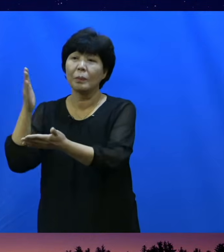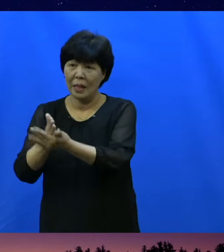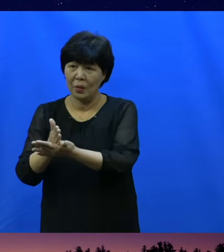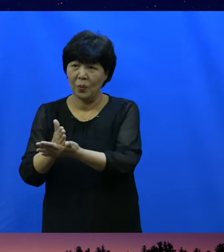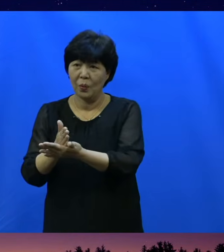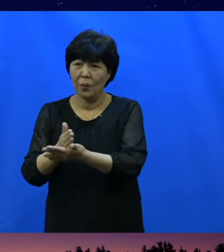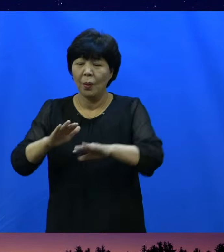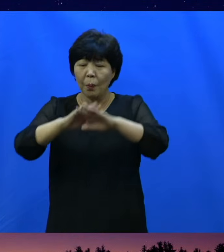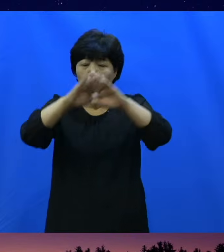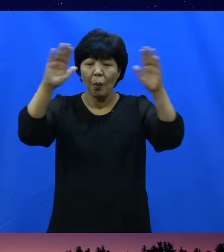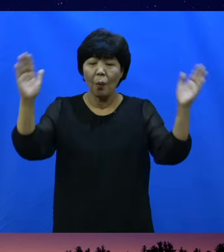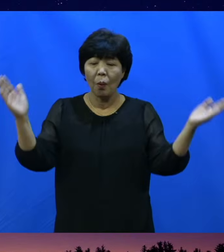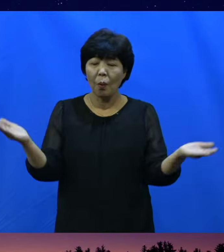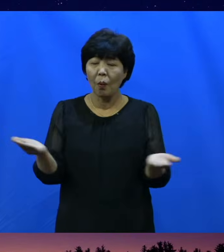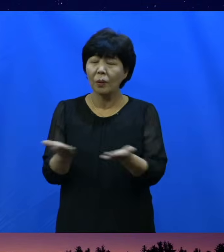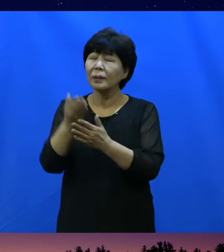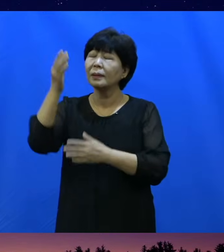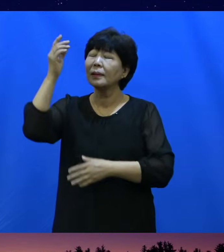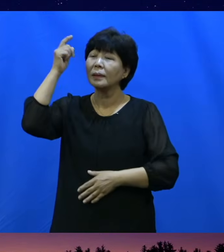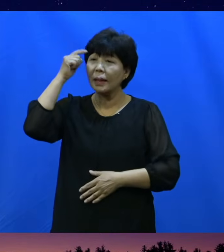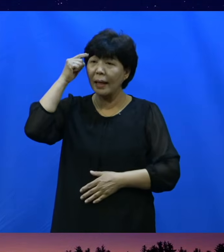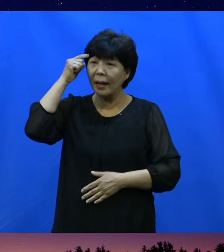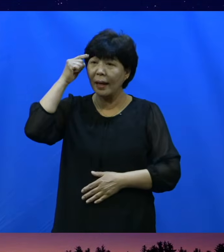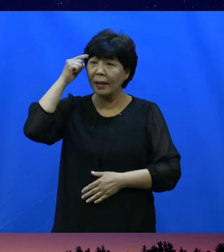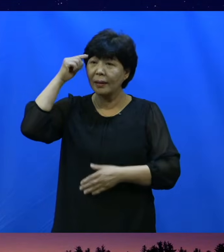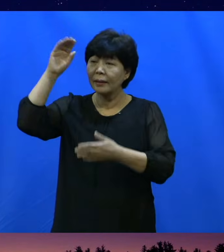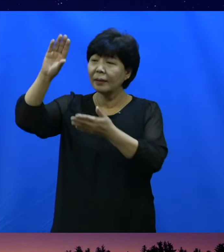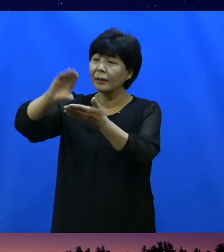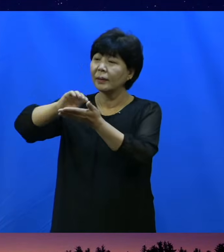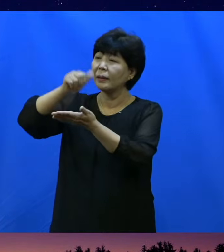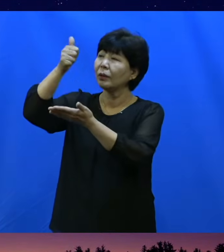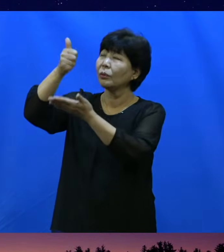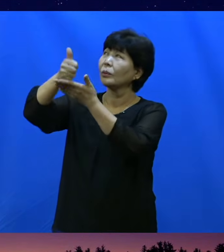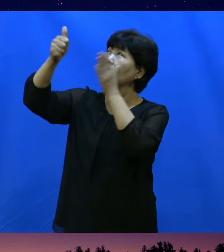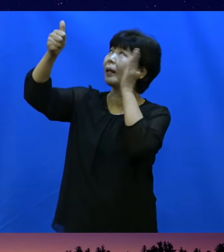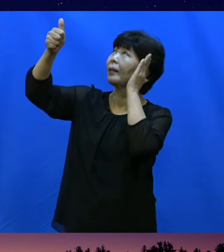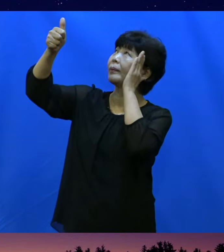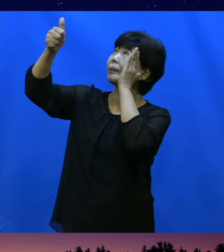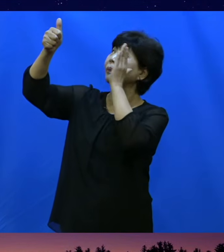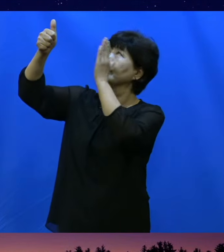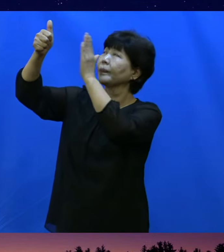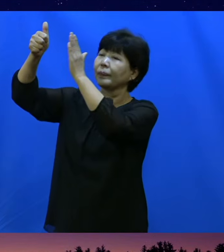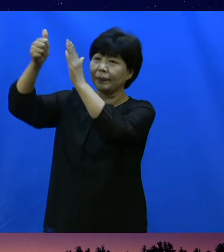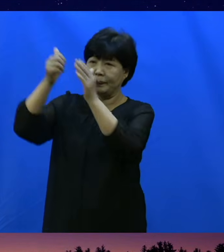모든 생각을 사로잡아 그리스도에게로 가져가십시오.